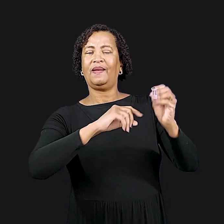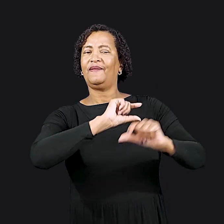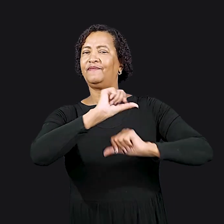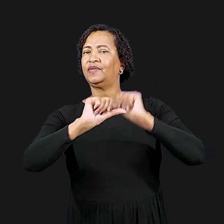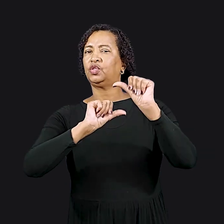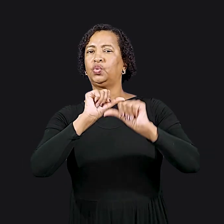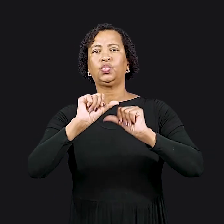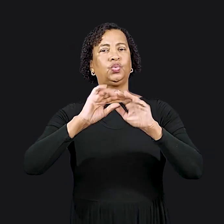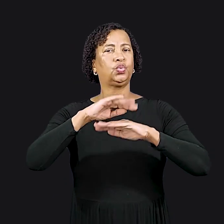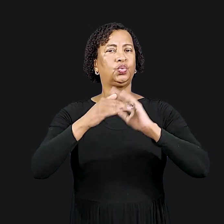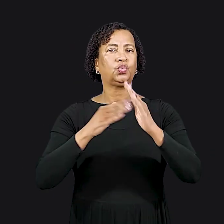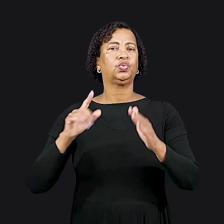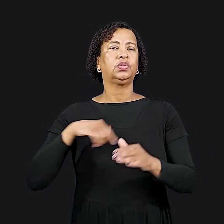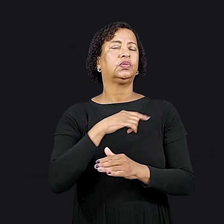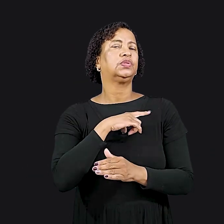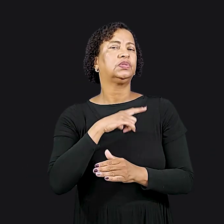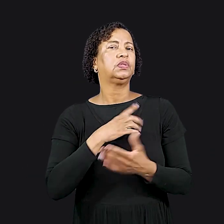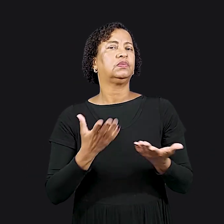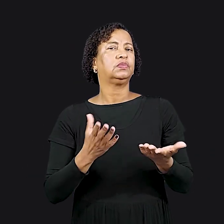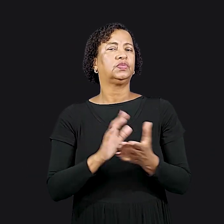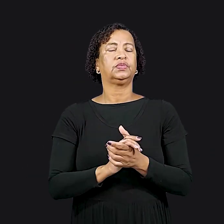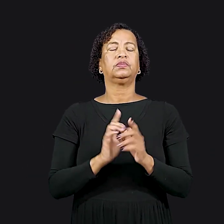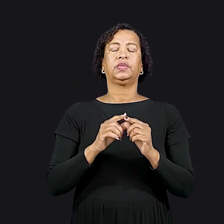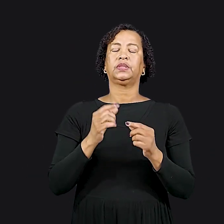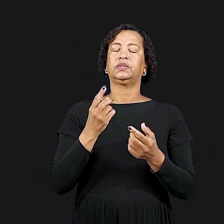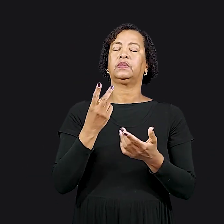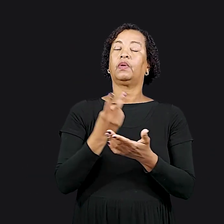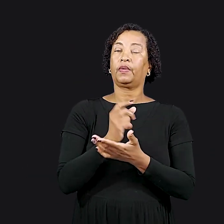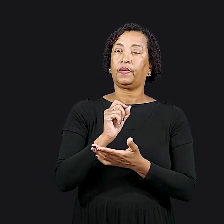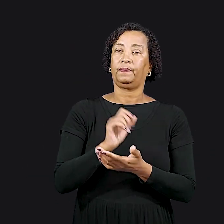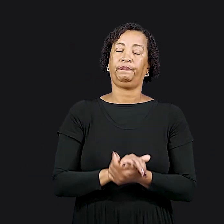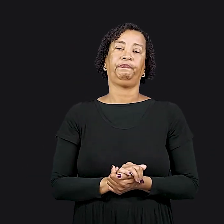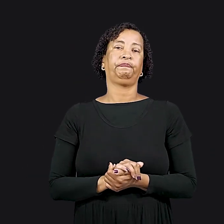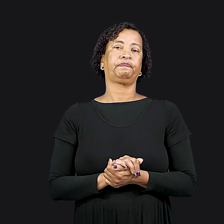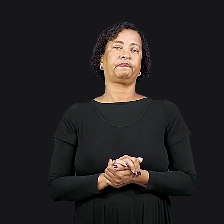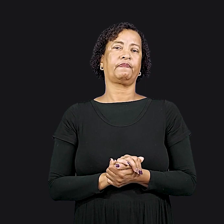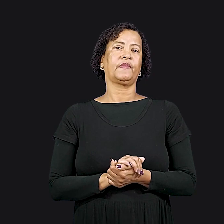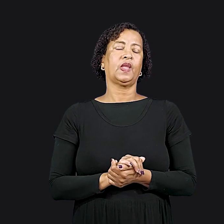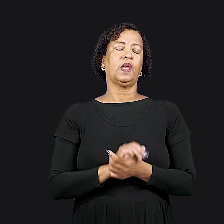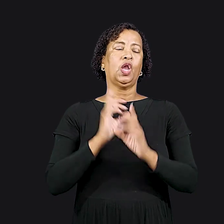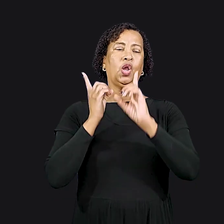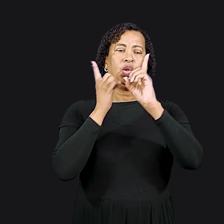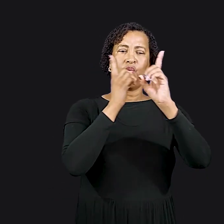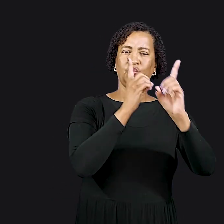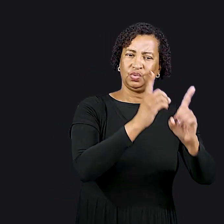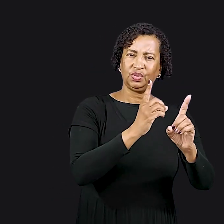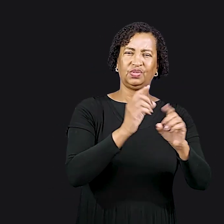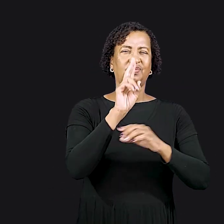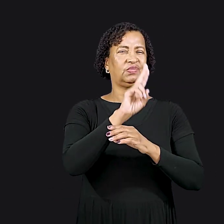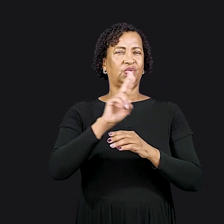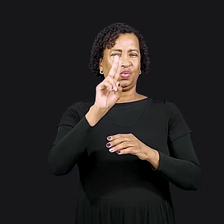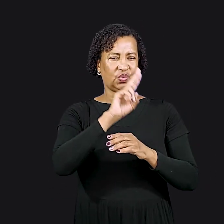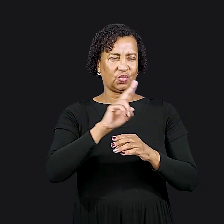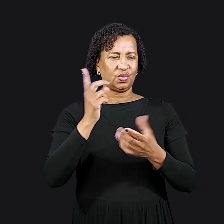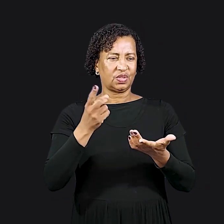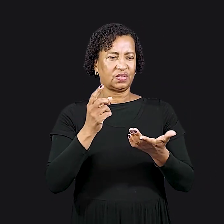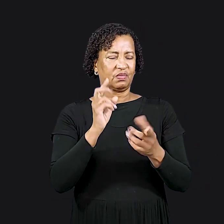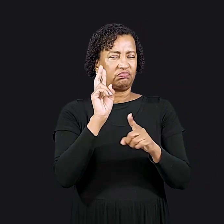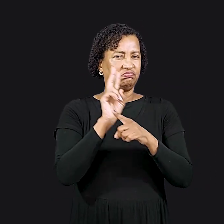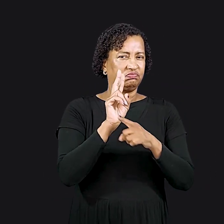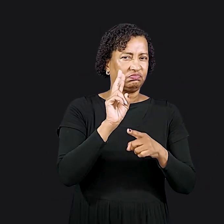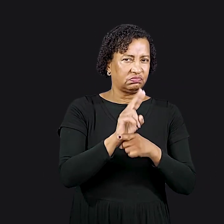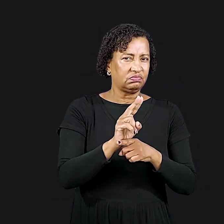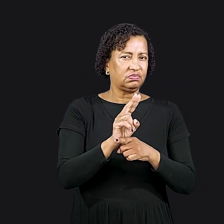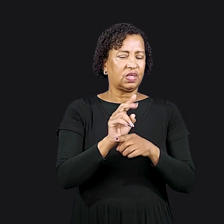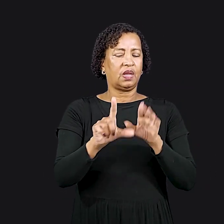ensino de Jesus? Muitos dizem assim. Acontece que a autopreservação não se aplica aos discípulos de Cristo. A lei básica